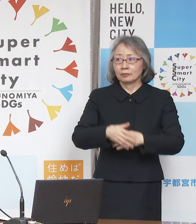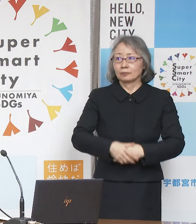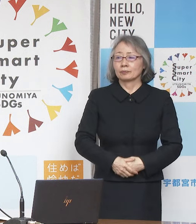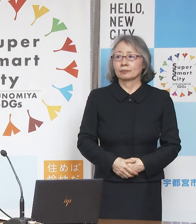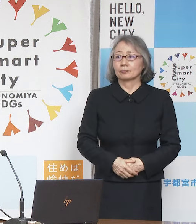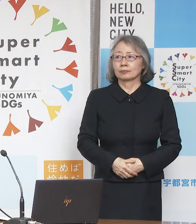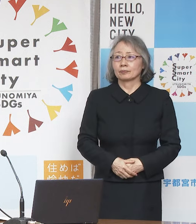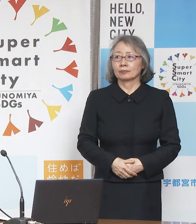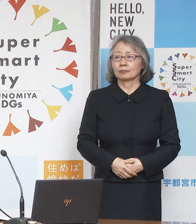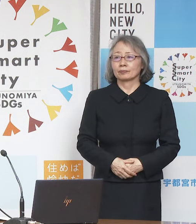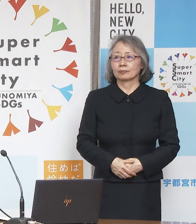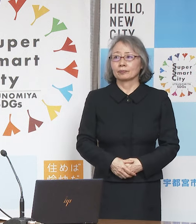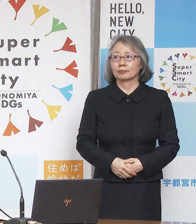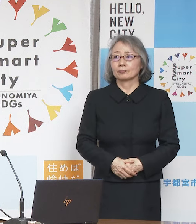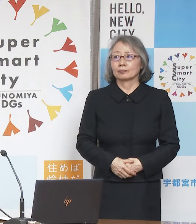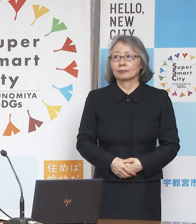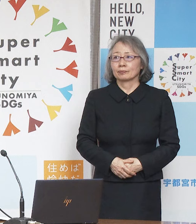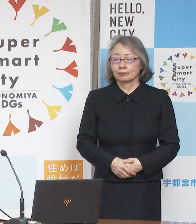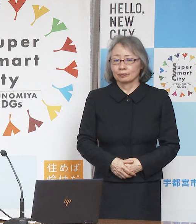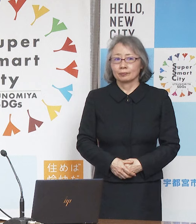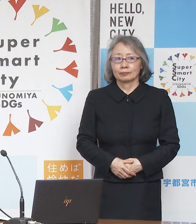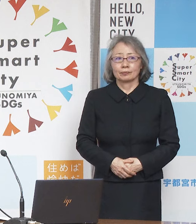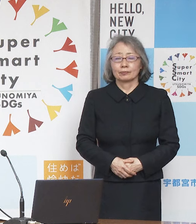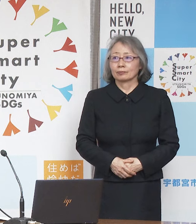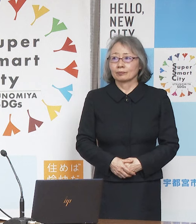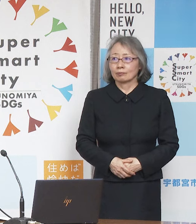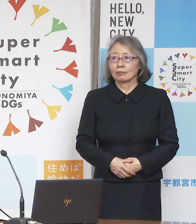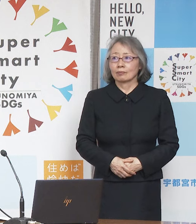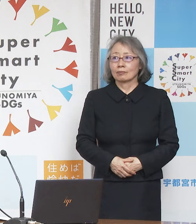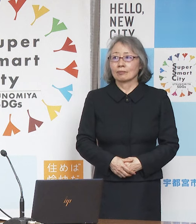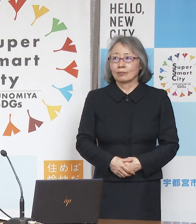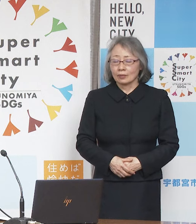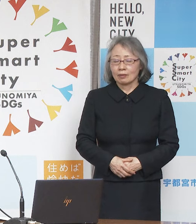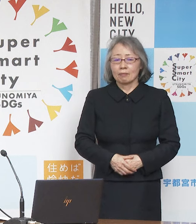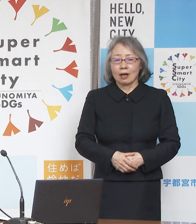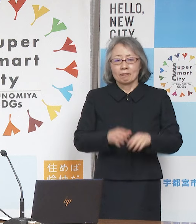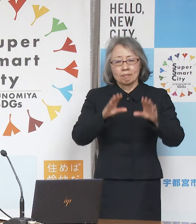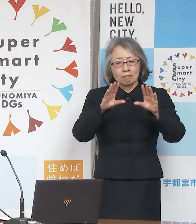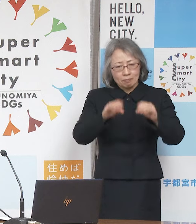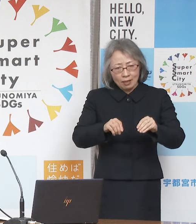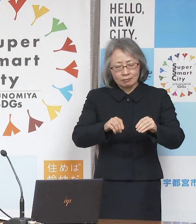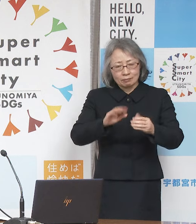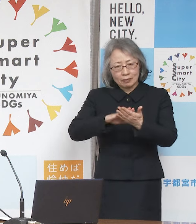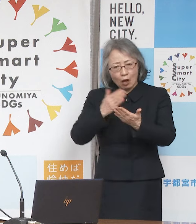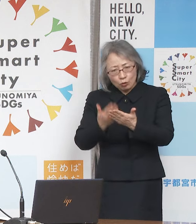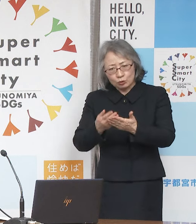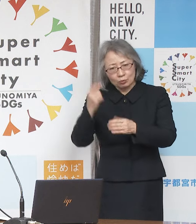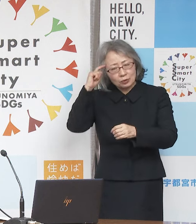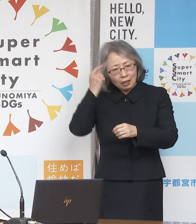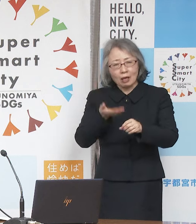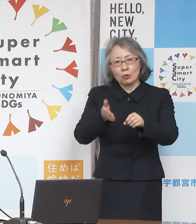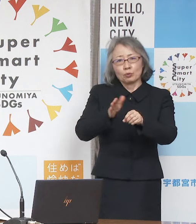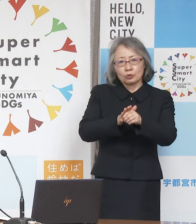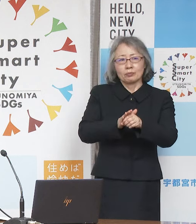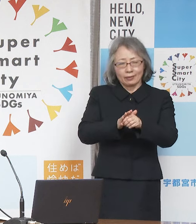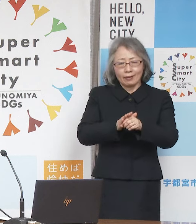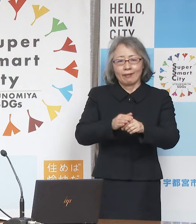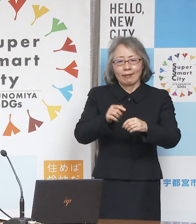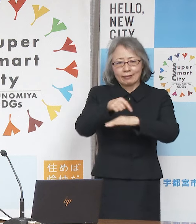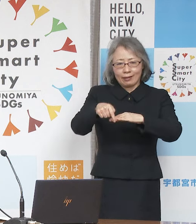かはいえただいまのご質問ですがはいあの改築も含めたえ検討していくことになるかと思い